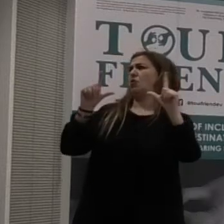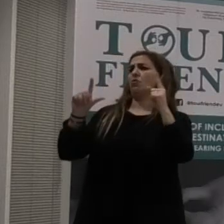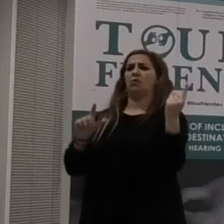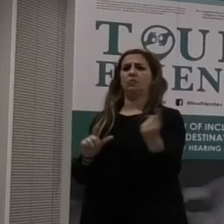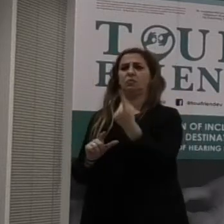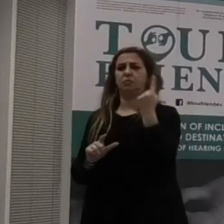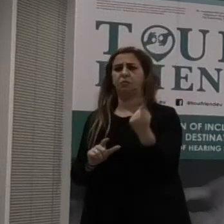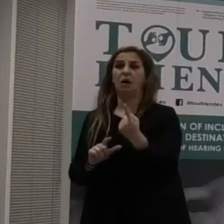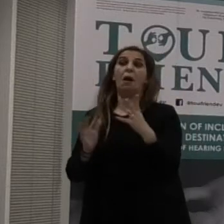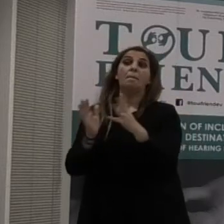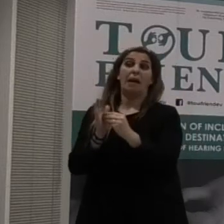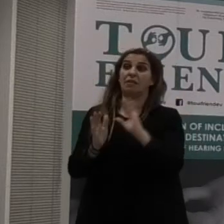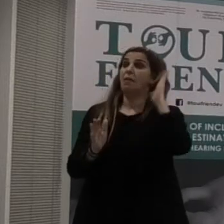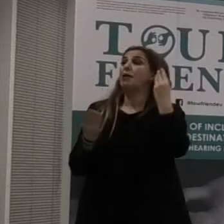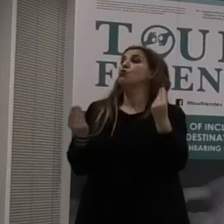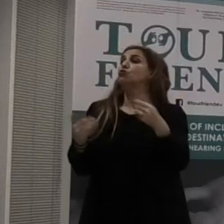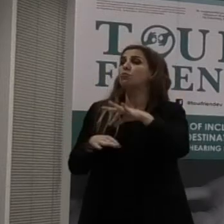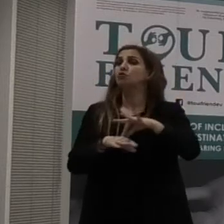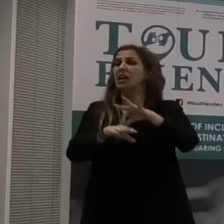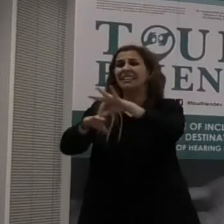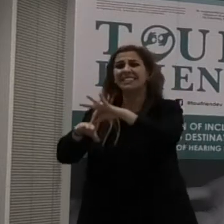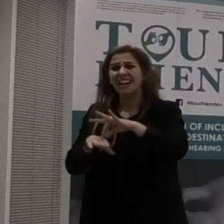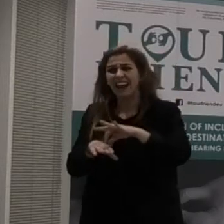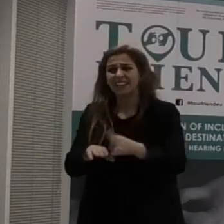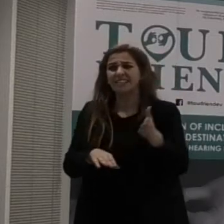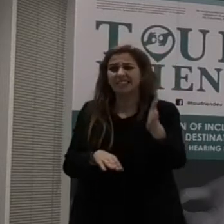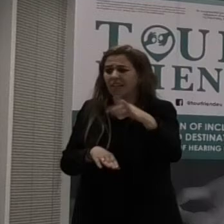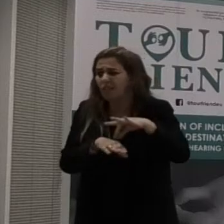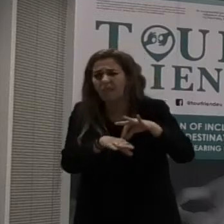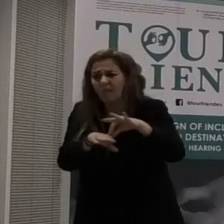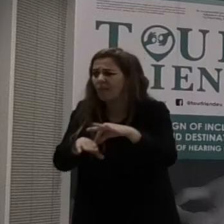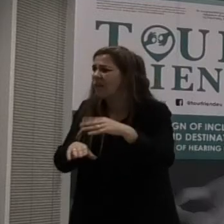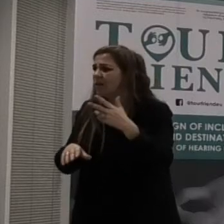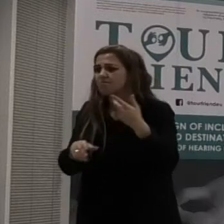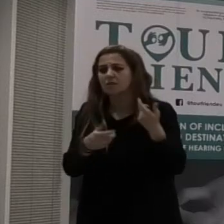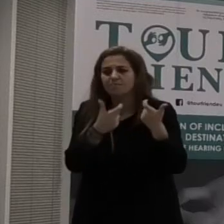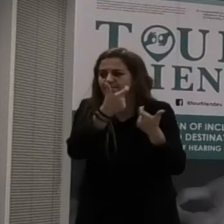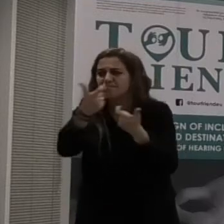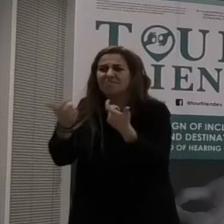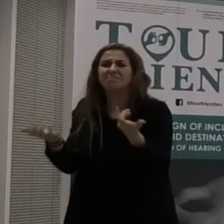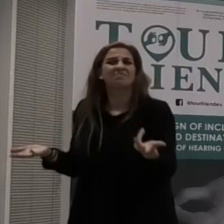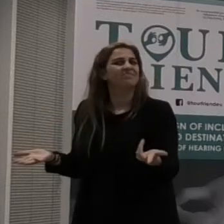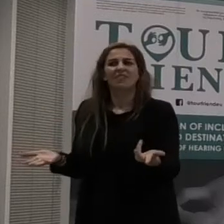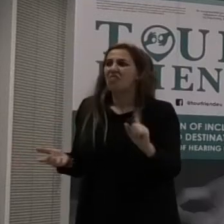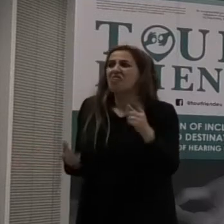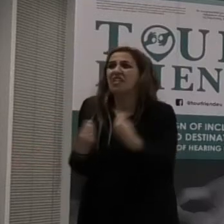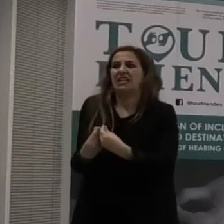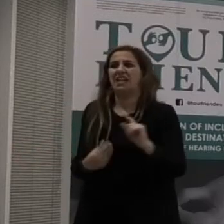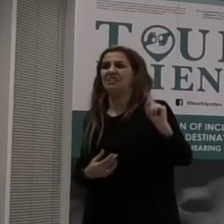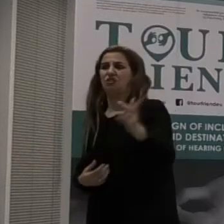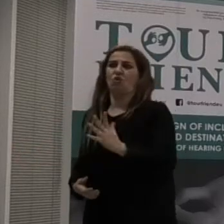Πλέον οι παραδοσιακές πρακτικές ξενάγησης και ανακάλυψης ενός προορισμού δεν αφορούν όλους,